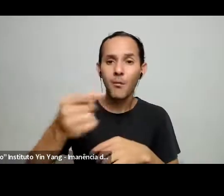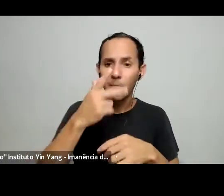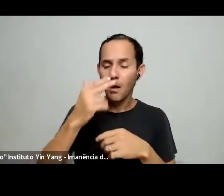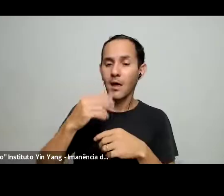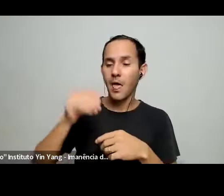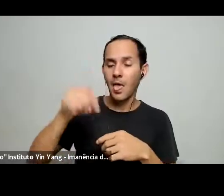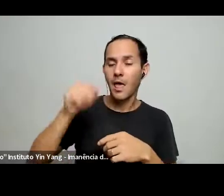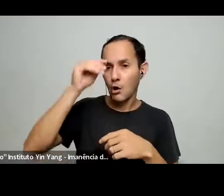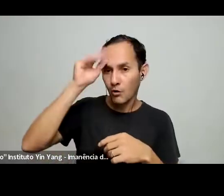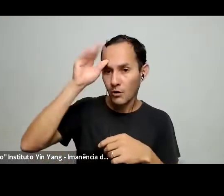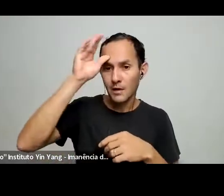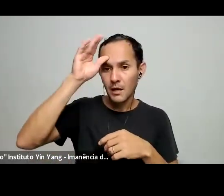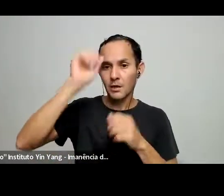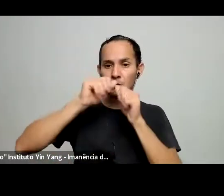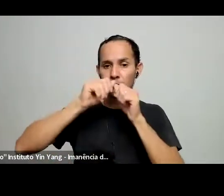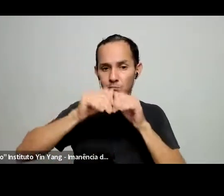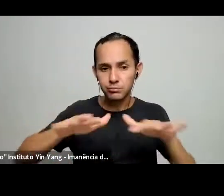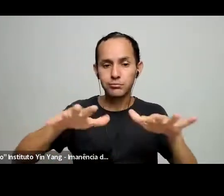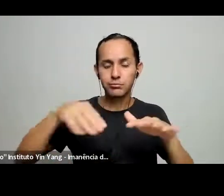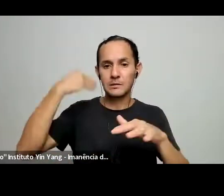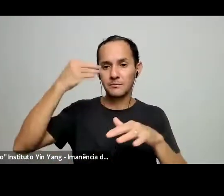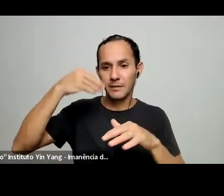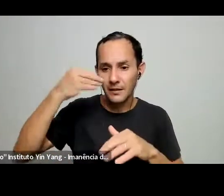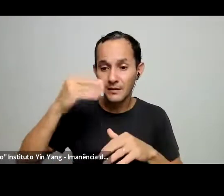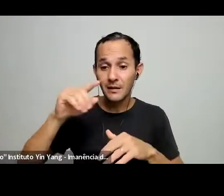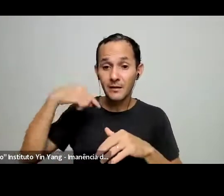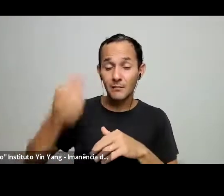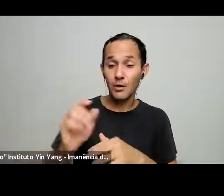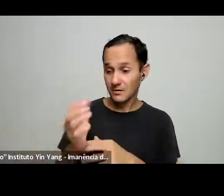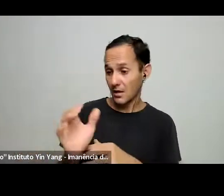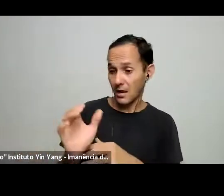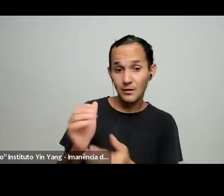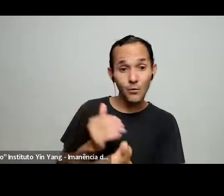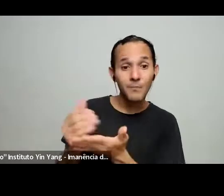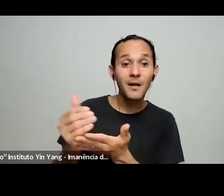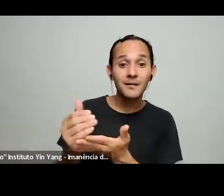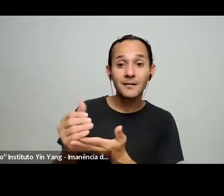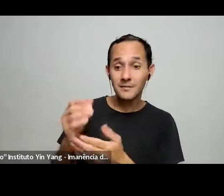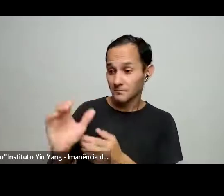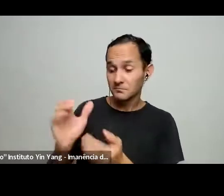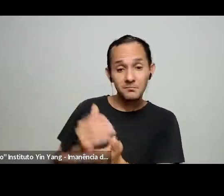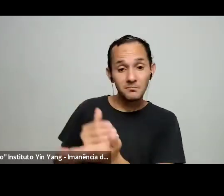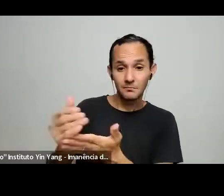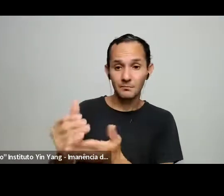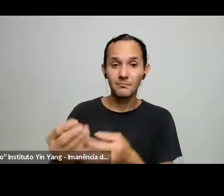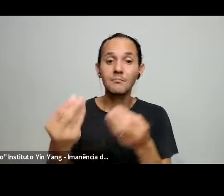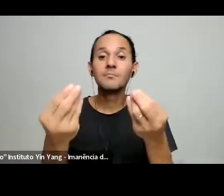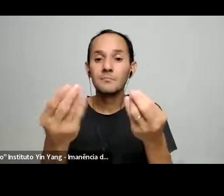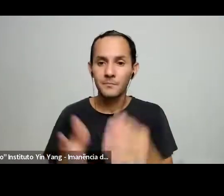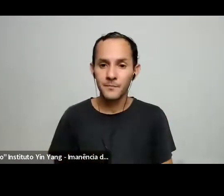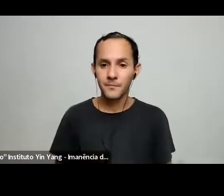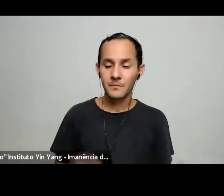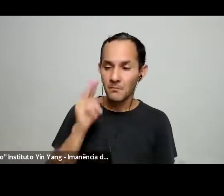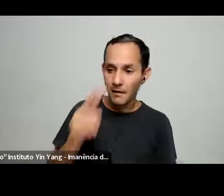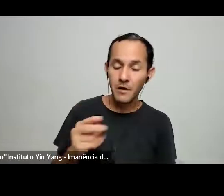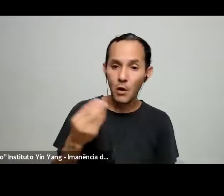conhecimento empírico, né? Através da experiência, e depois a ciência chega. A ciência chega Para quê? Para ver o